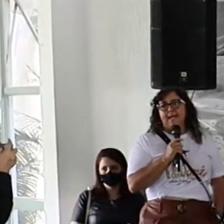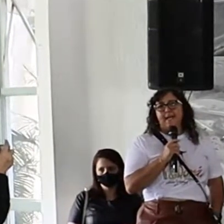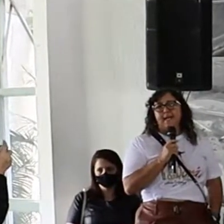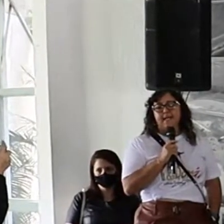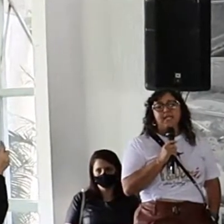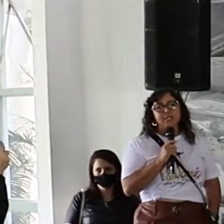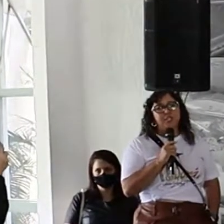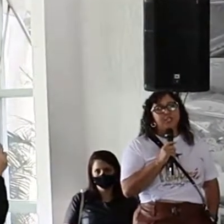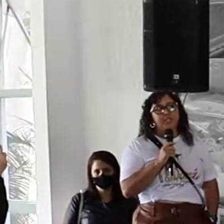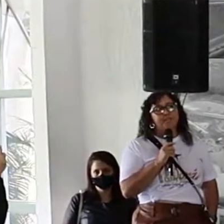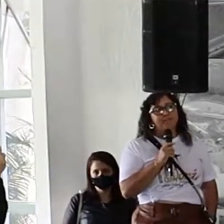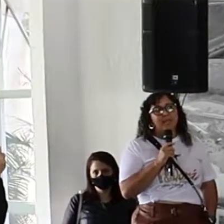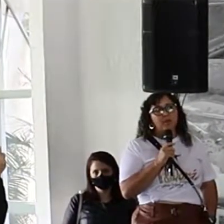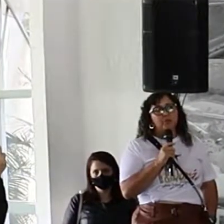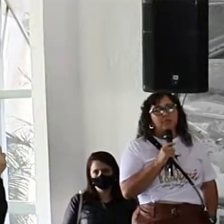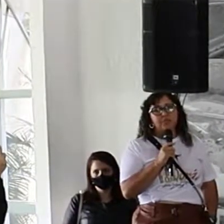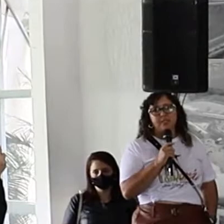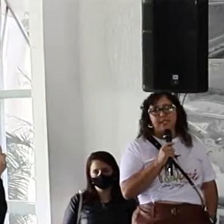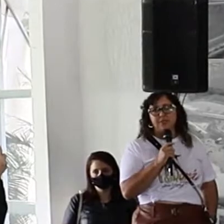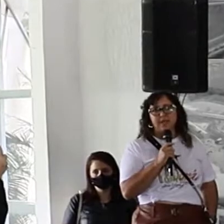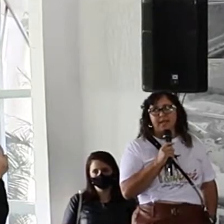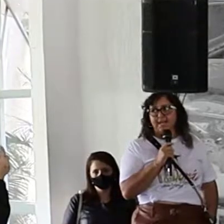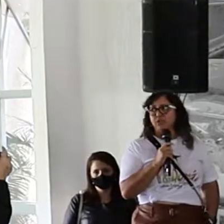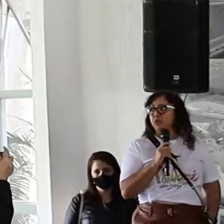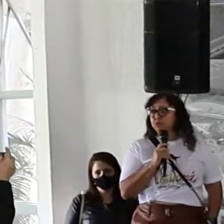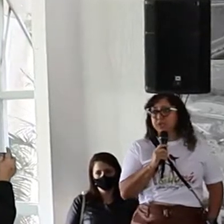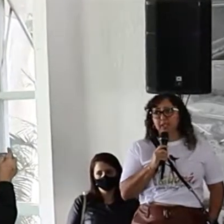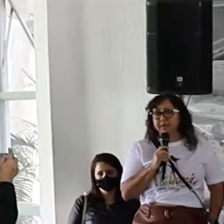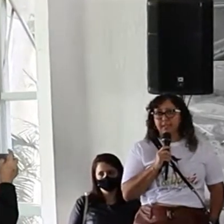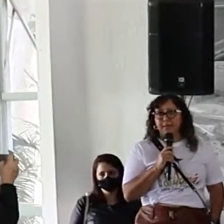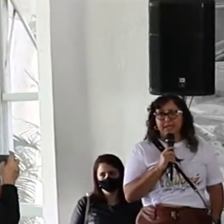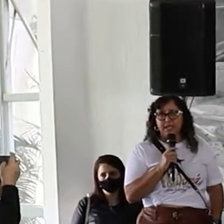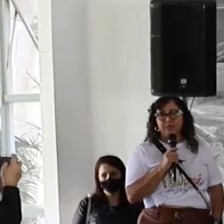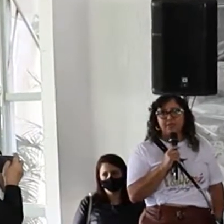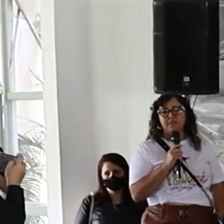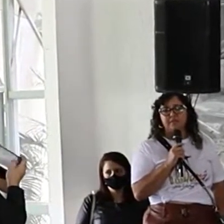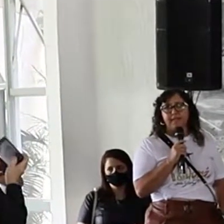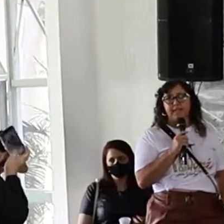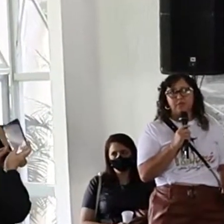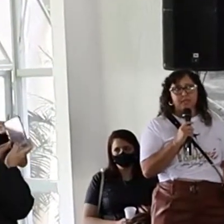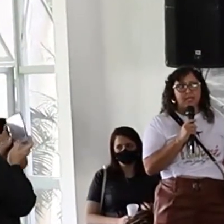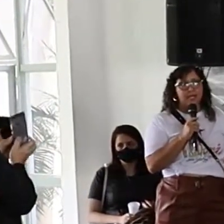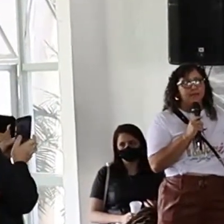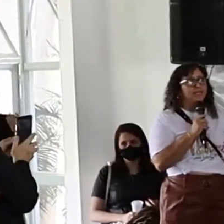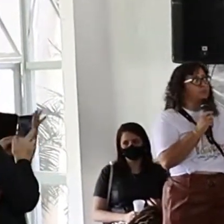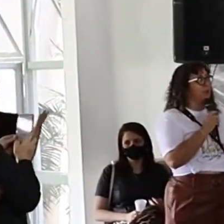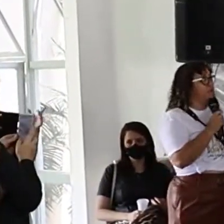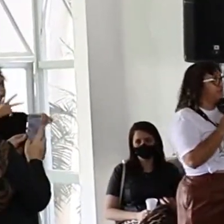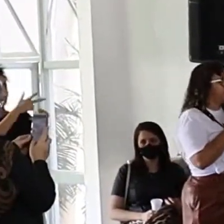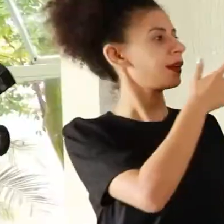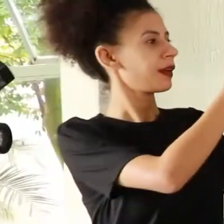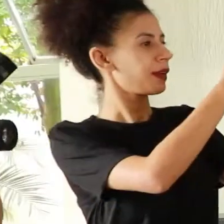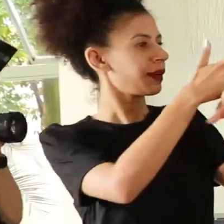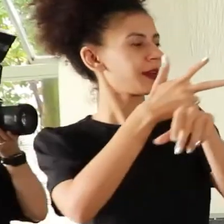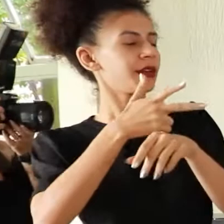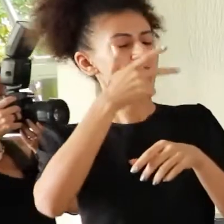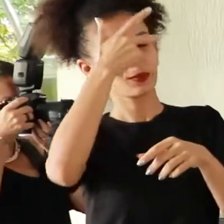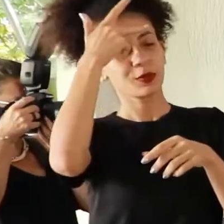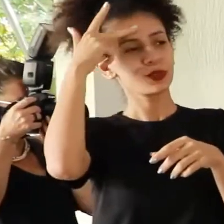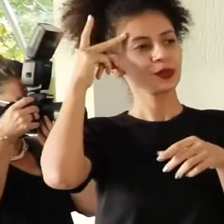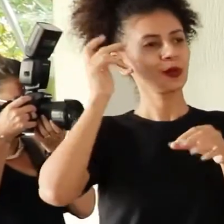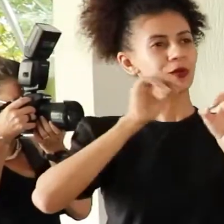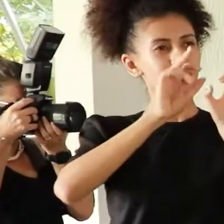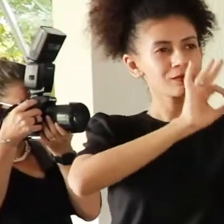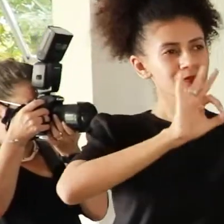é e a gente tá com toda a sociedade guaraense todos que estão aqui trabalhando Vocês estão vendo aí os câmeras o audiovisual